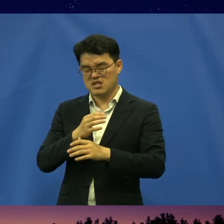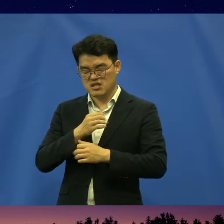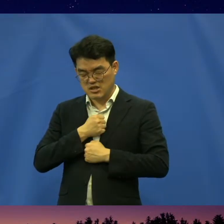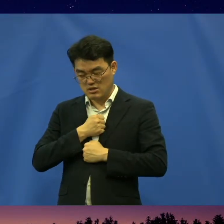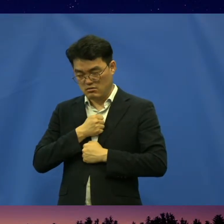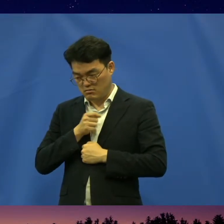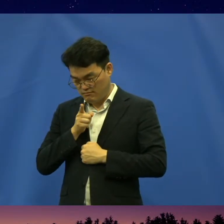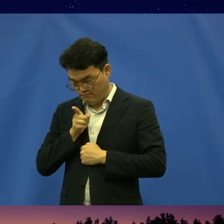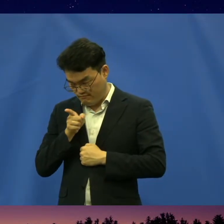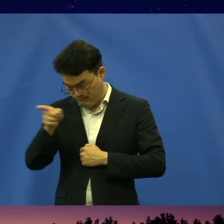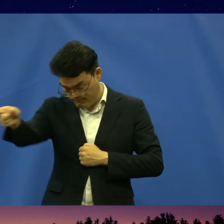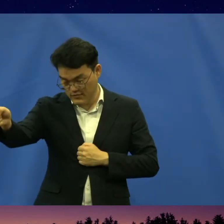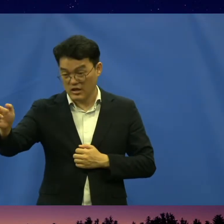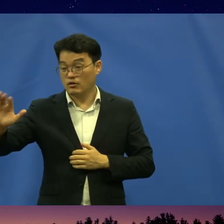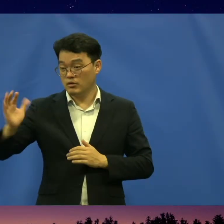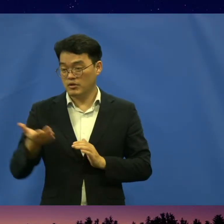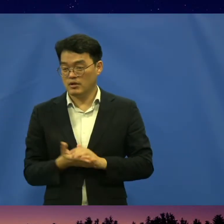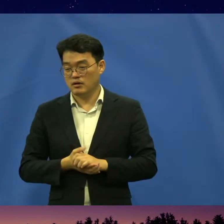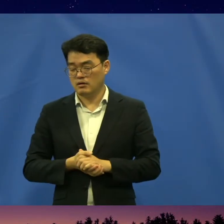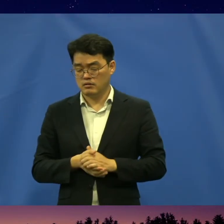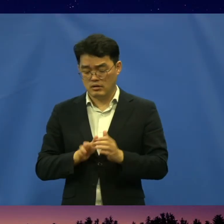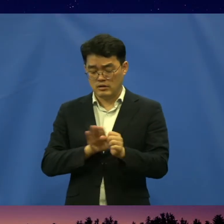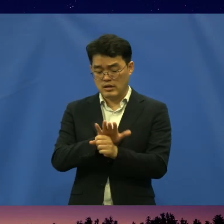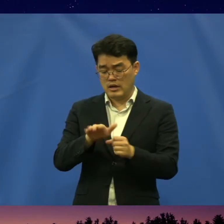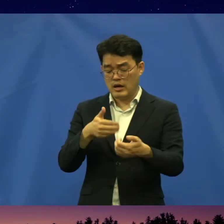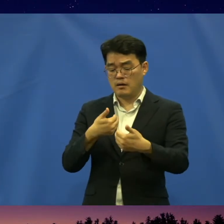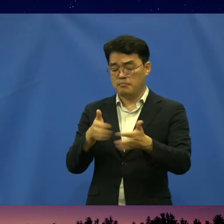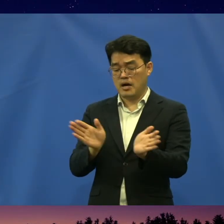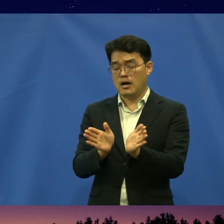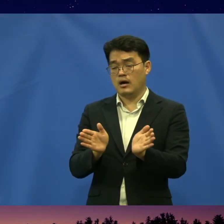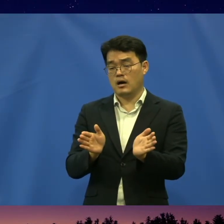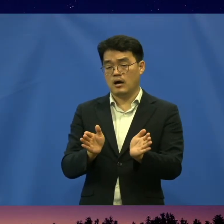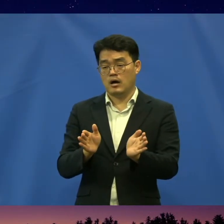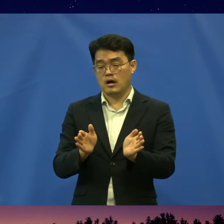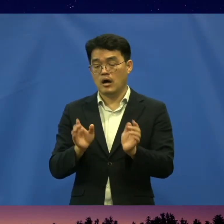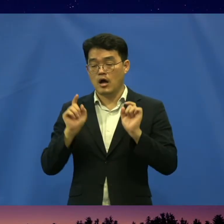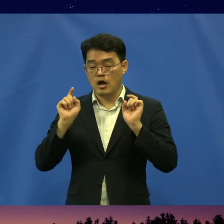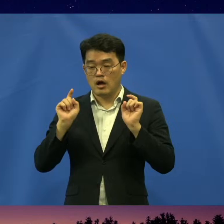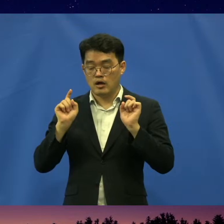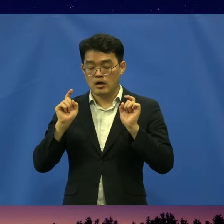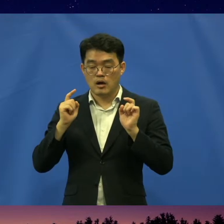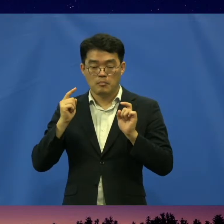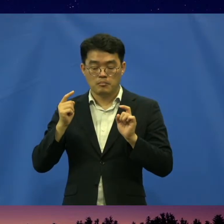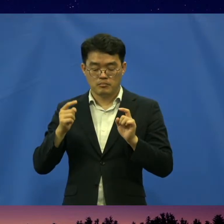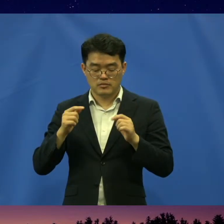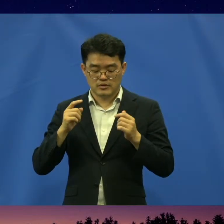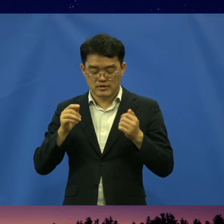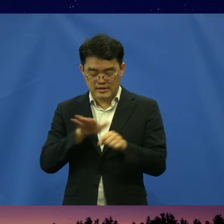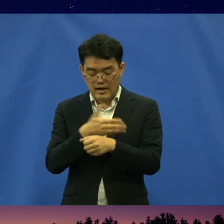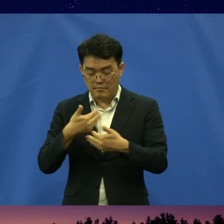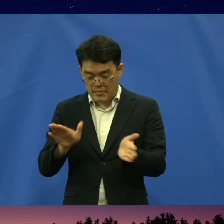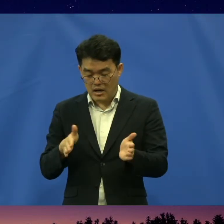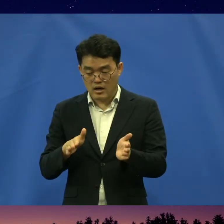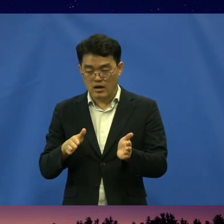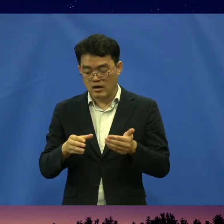그래서 여러분, 사명과 목자를 맡아도 여러분, 그 사명으로 받은 사람과 그냥 어느 날 그냥